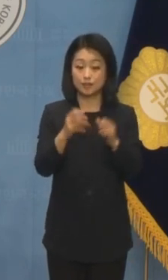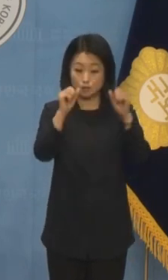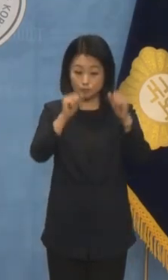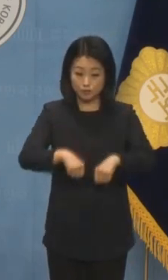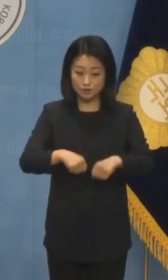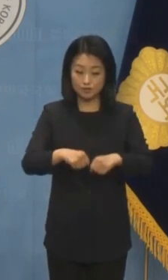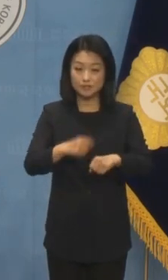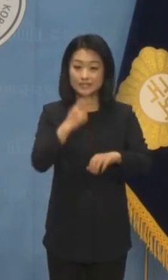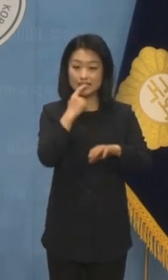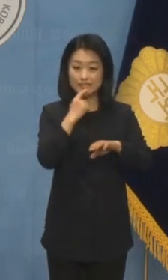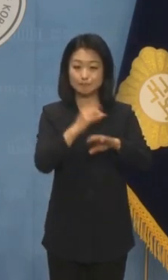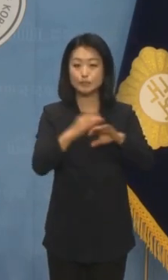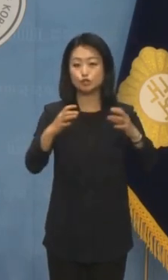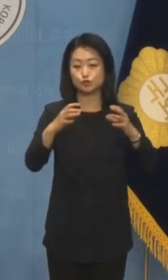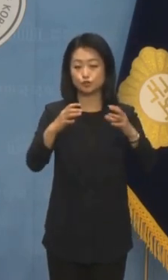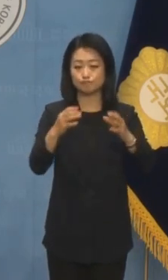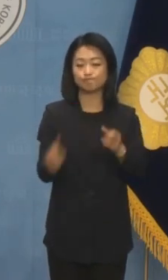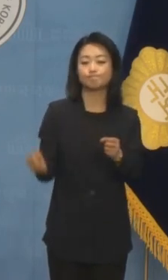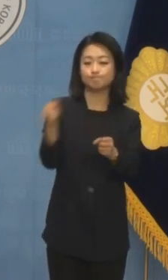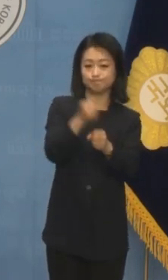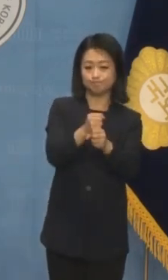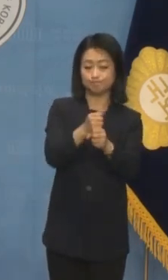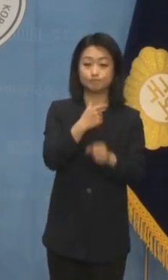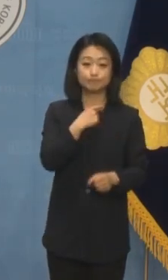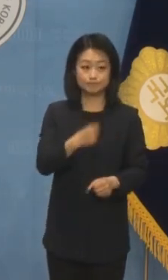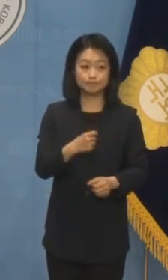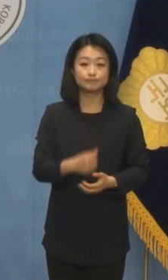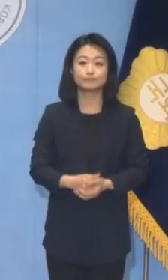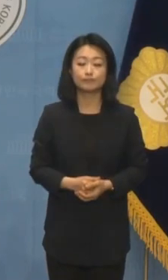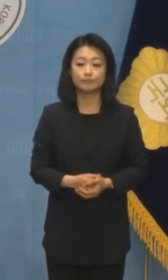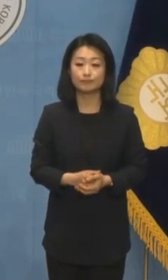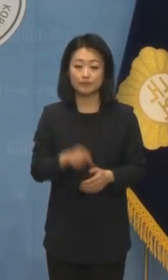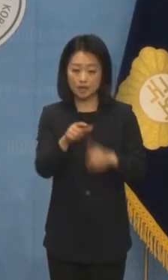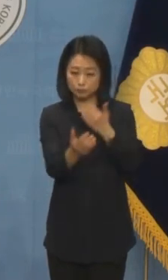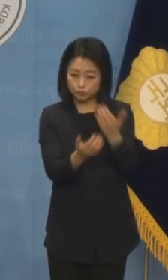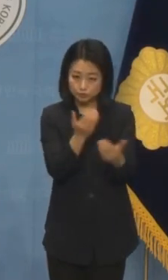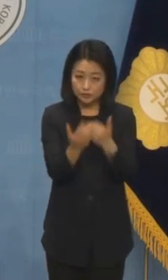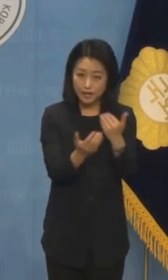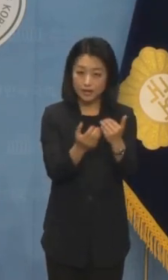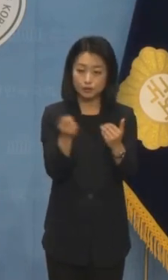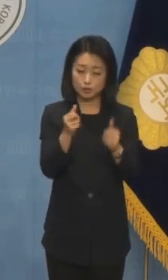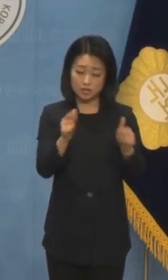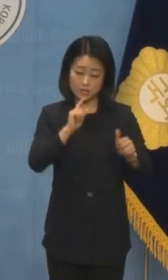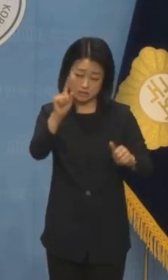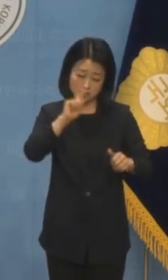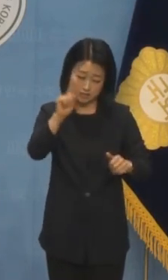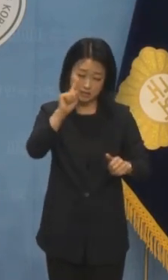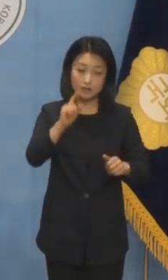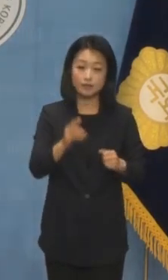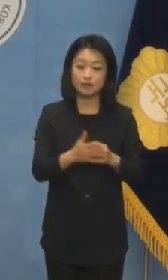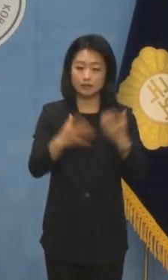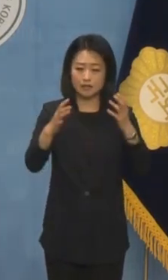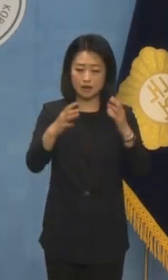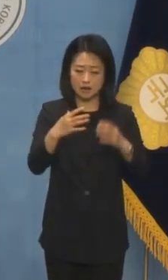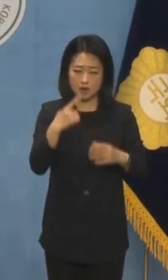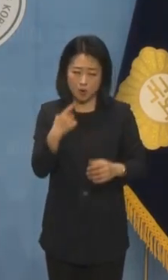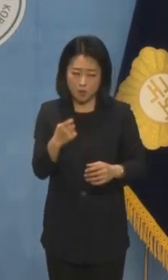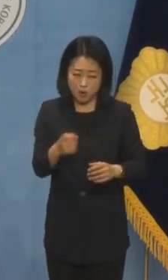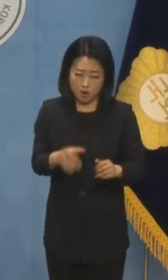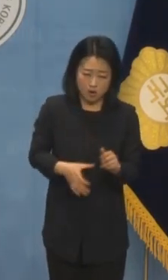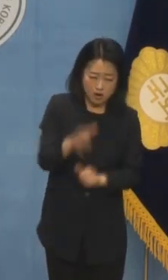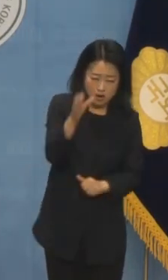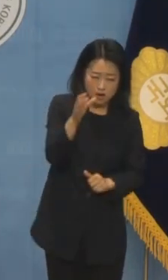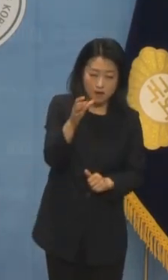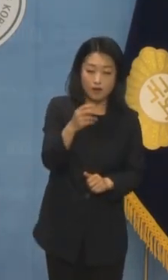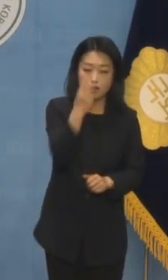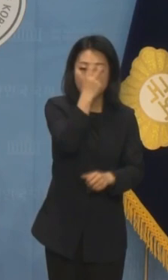무너진 민주주의를 바로 세워야 합니다. 압수수색과 무더기 기소로 온 나라를 공포 분위기로